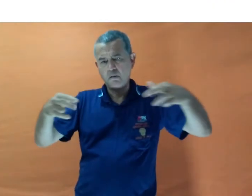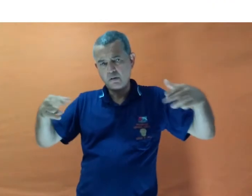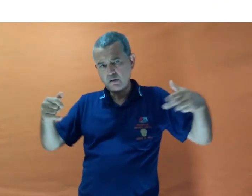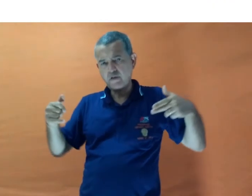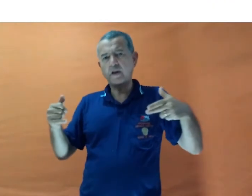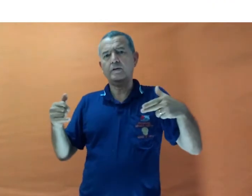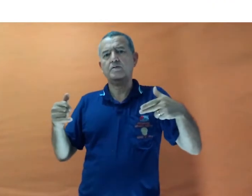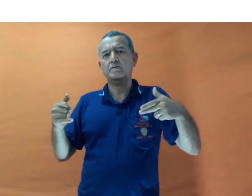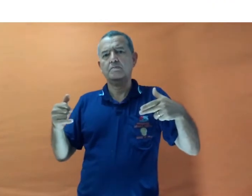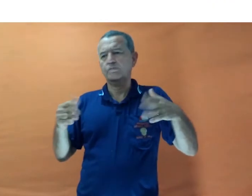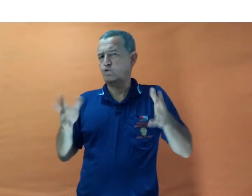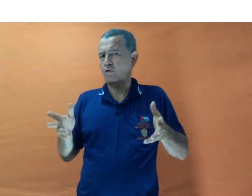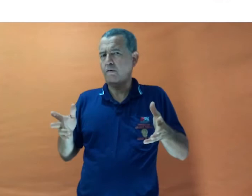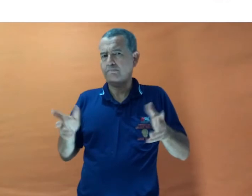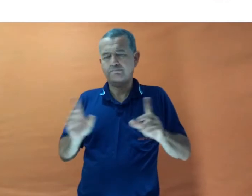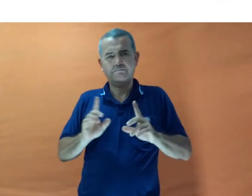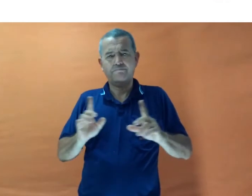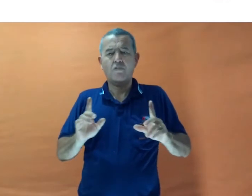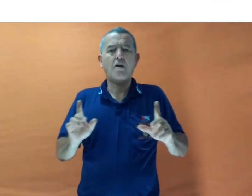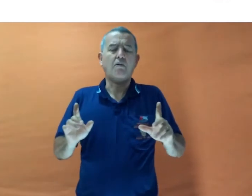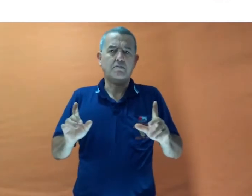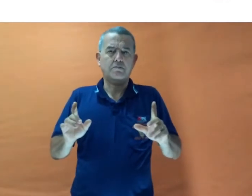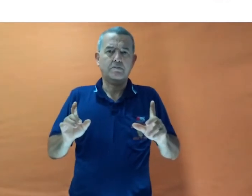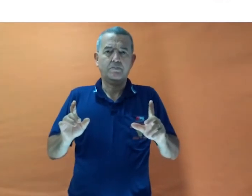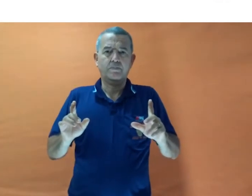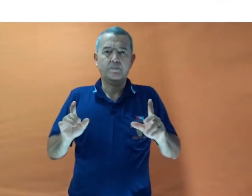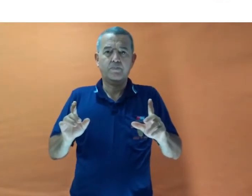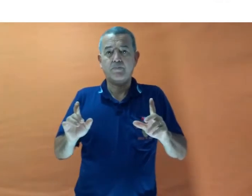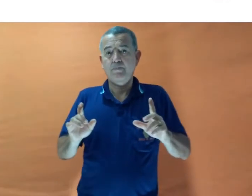cores diferentes. Só não.